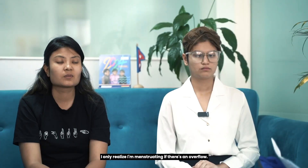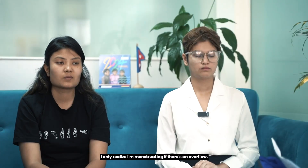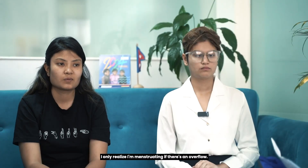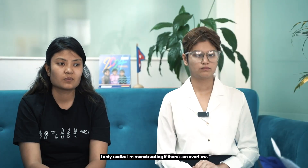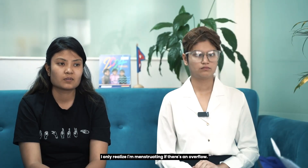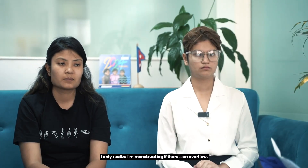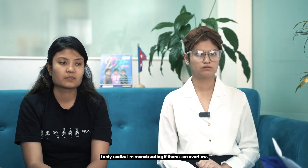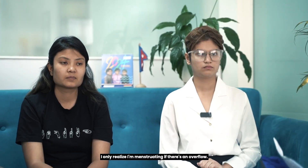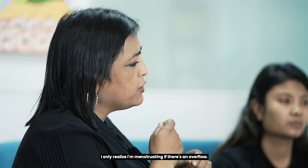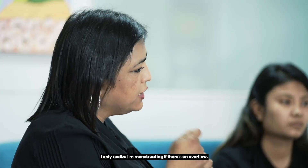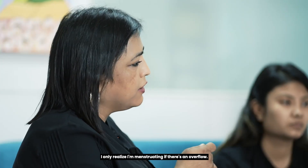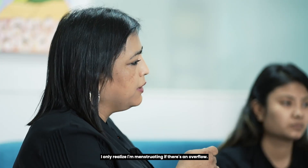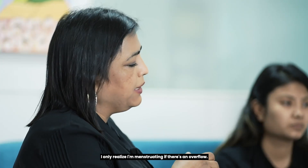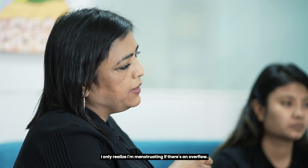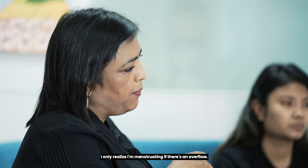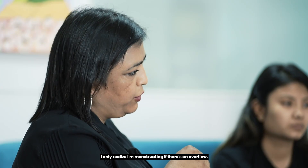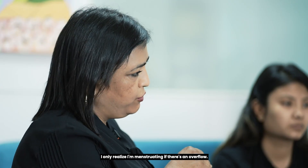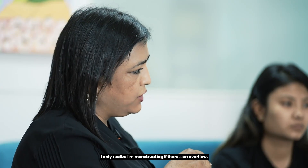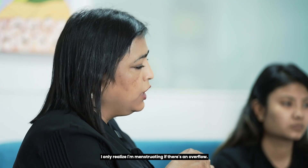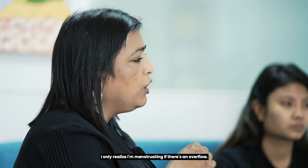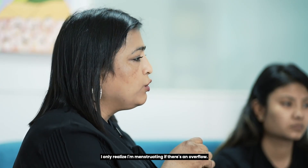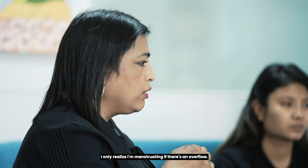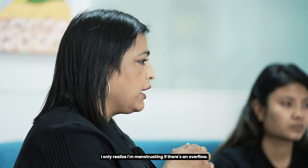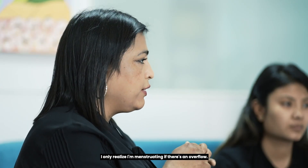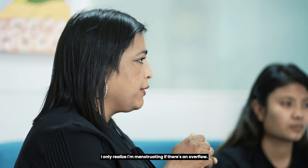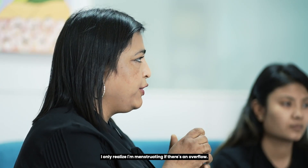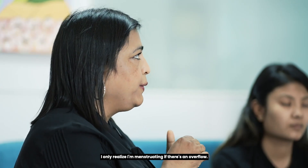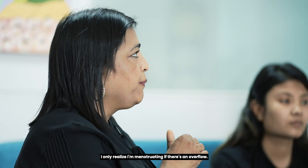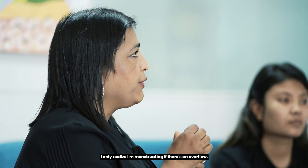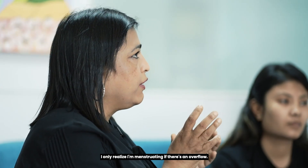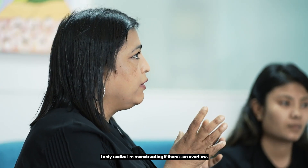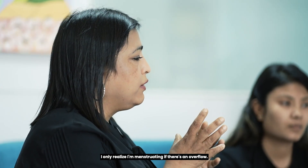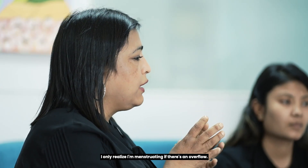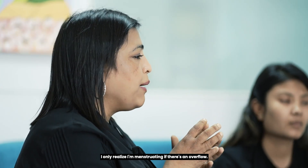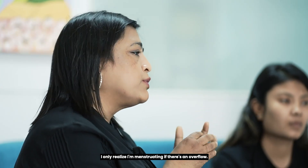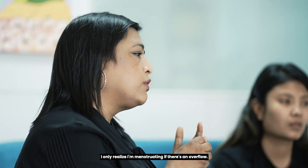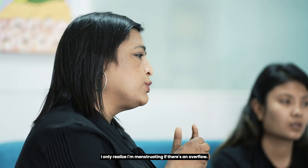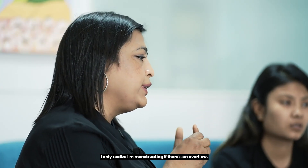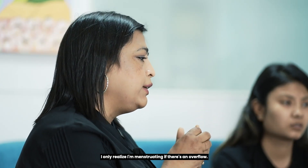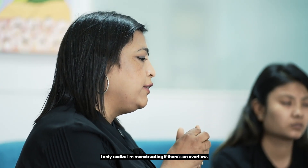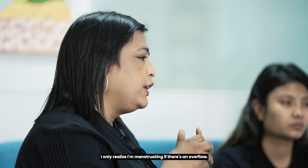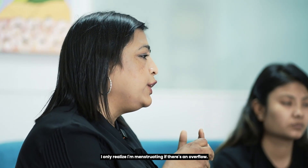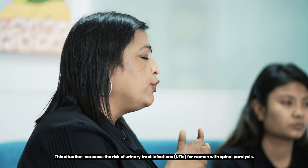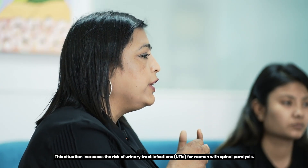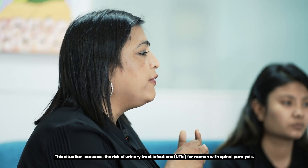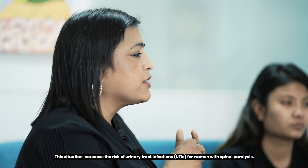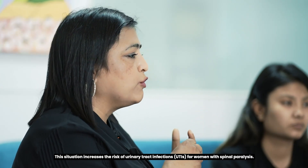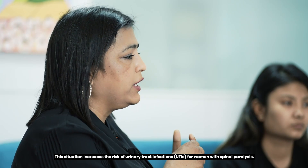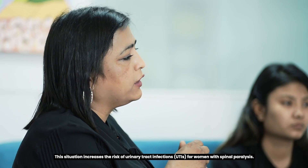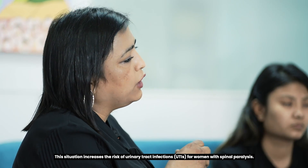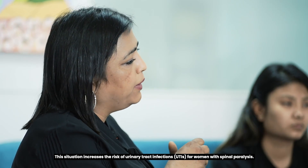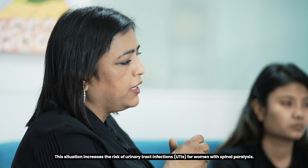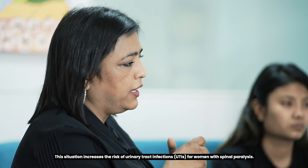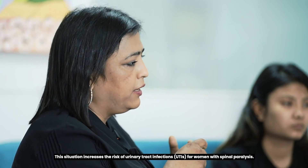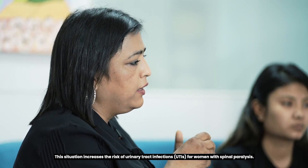कि घरमा गएर डाइपर चेन्ज गर्ने बेलामा थाहा पाउने हुन्छ. त्यो कारणले गर्दाखेरि हाम्रो चाहिँ कस्तो भने युरिन इन्फेक्सन